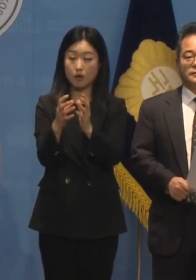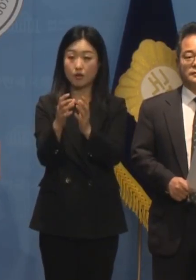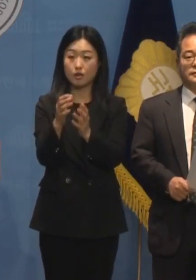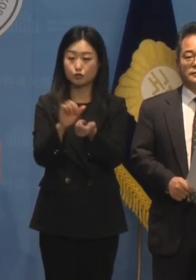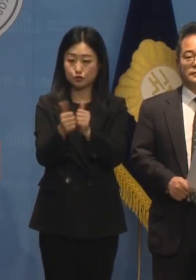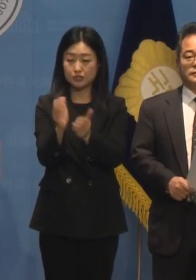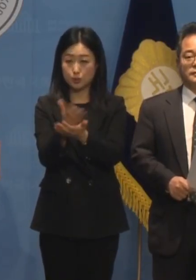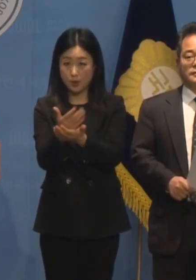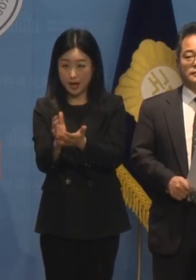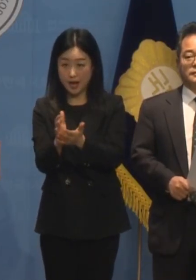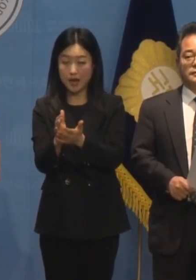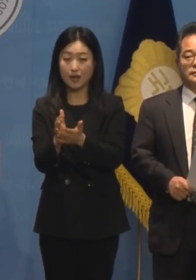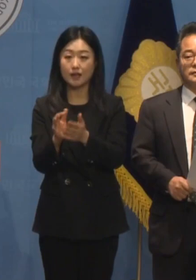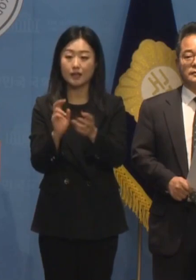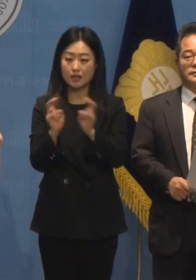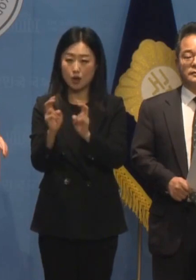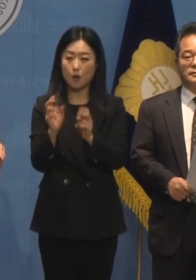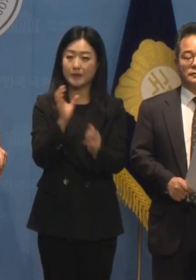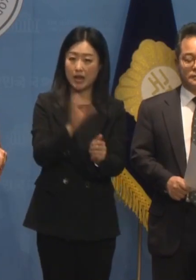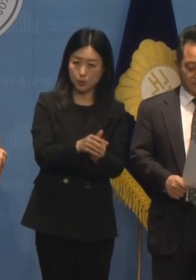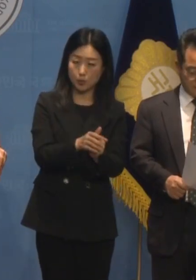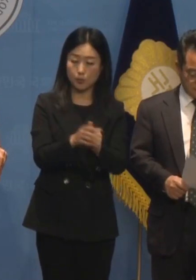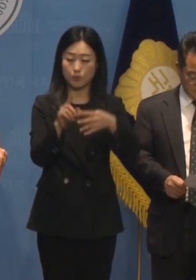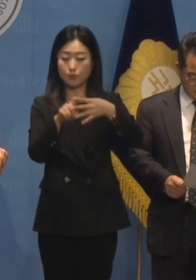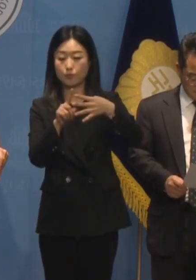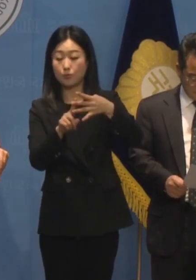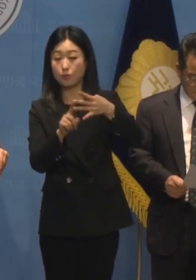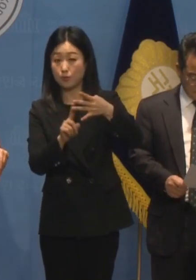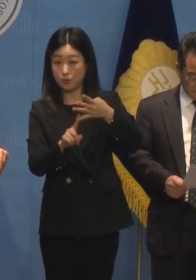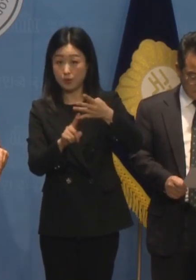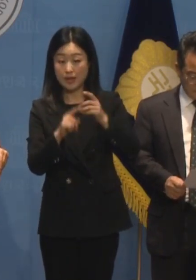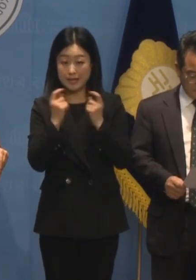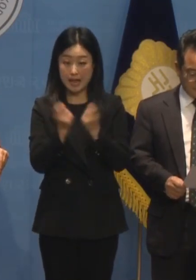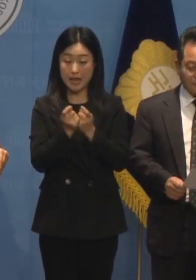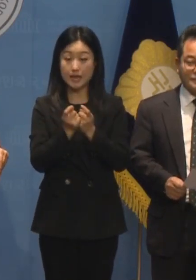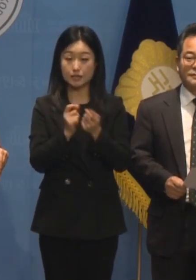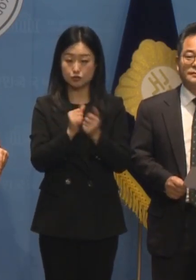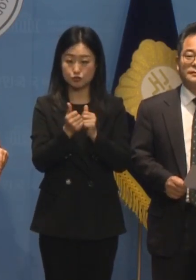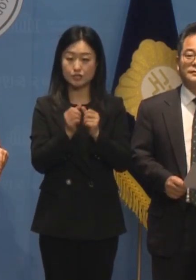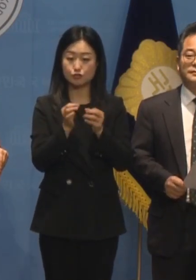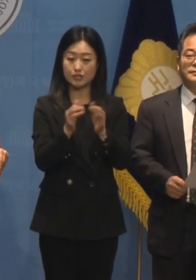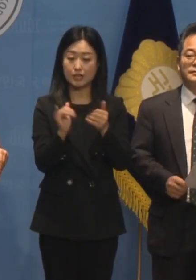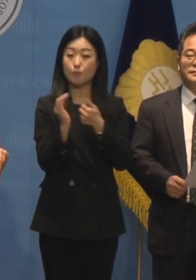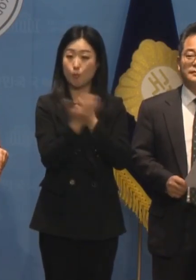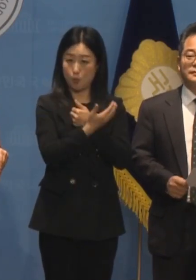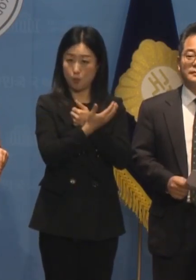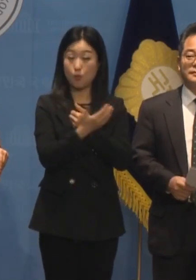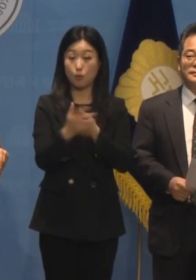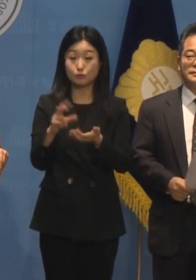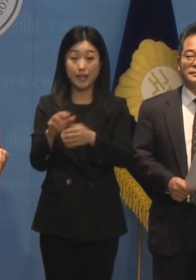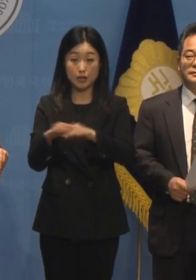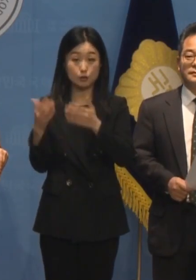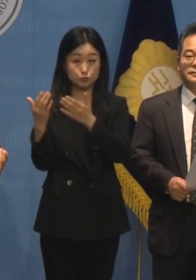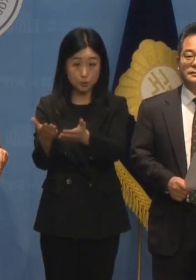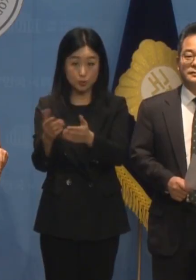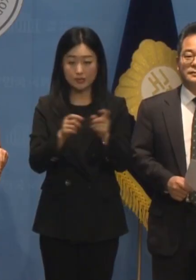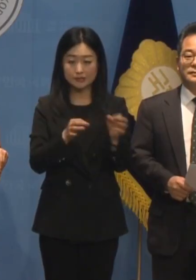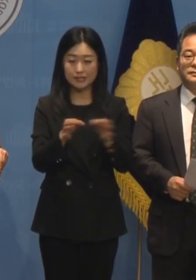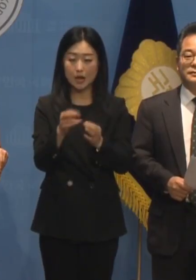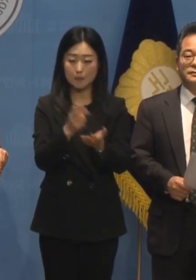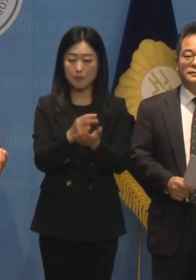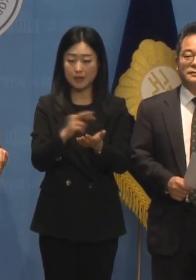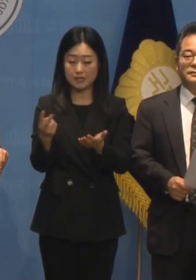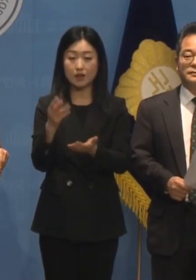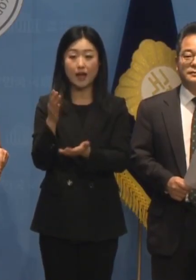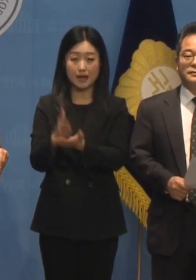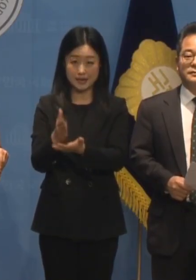영업량도 4부분에 대해서 각각 그 개별적인 주주들을 보호하는 규정을 통해 가지고 해결을 하고 상법 개정은 하지 않겠다